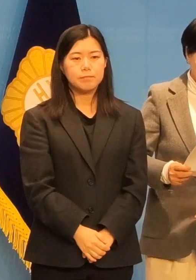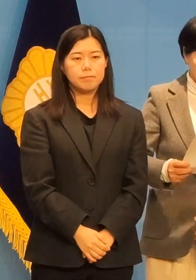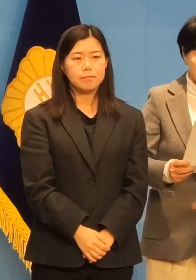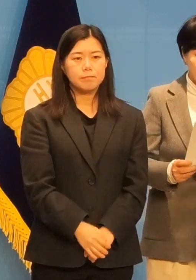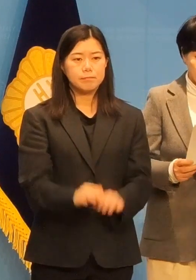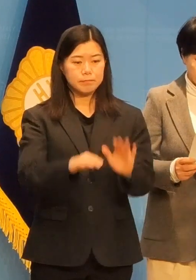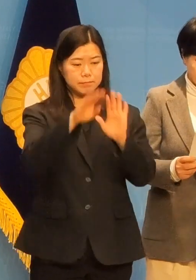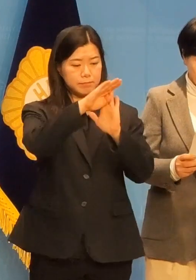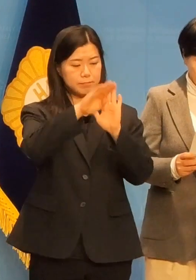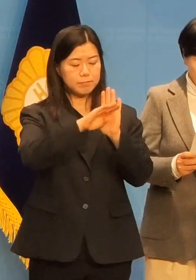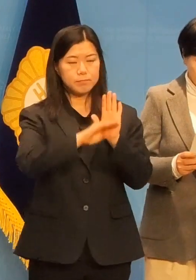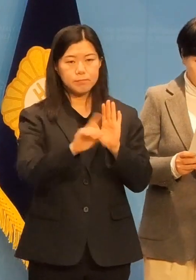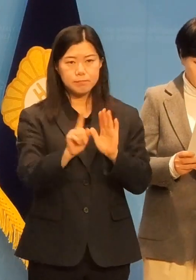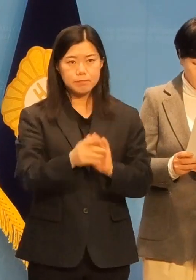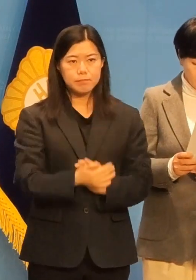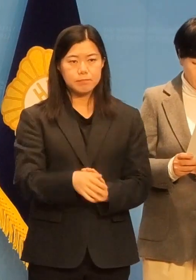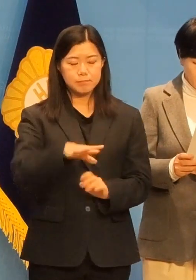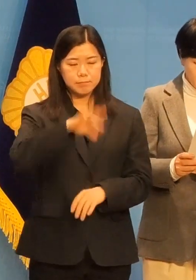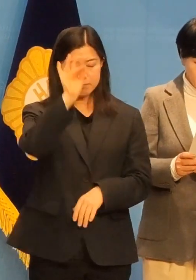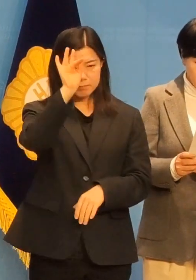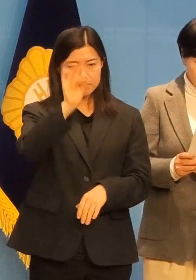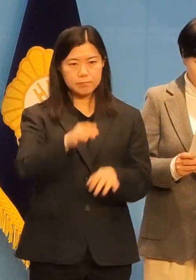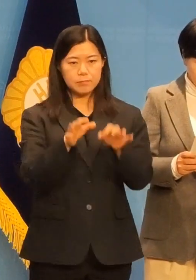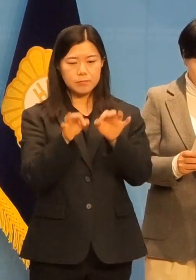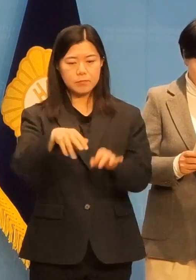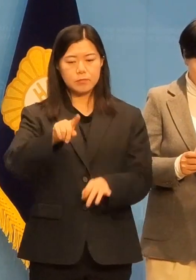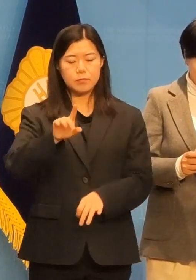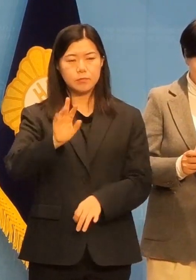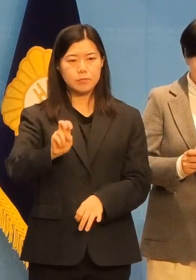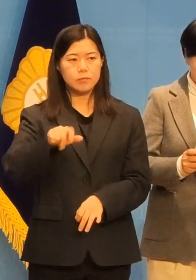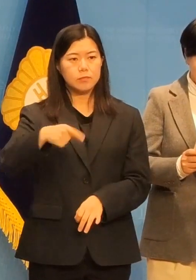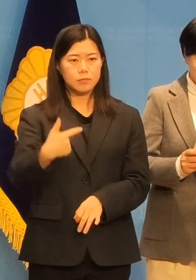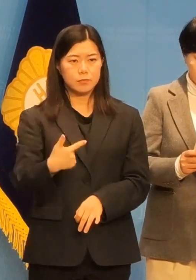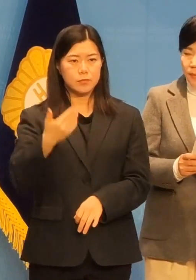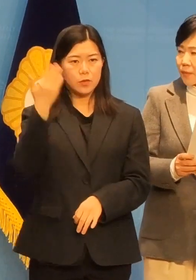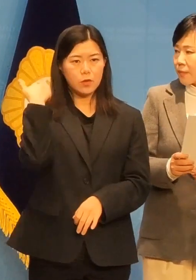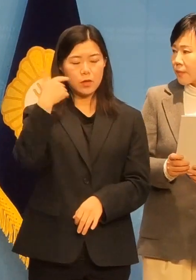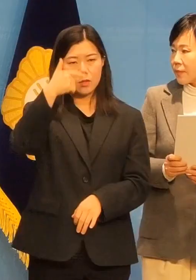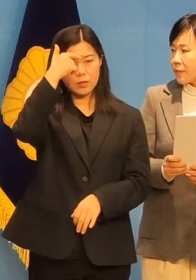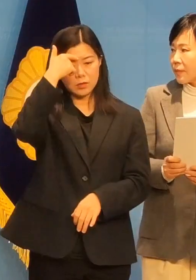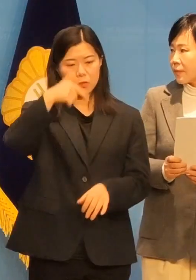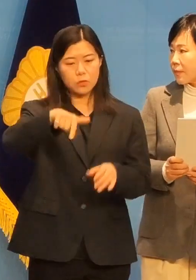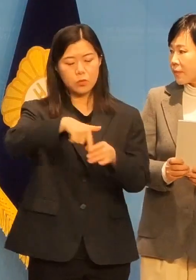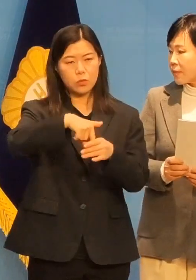낭독하는 순서는 첫째로 김상근 전 한국기독교교회협의회